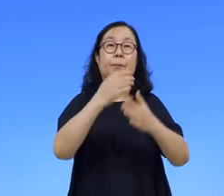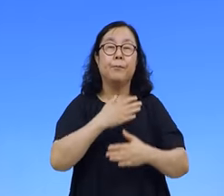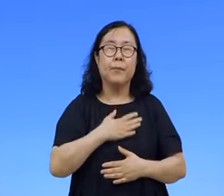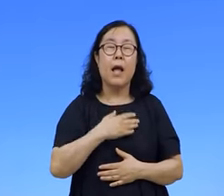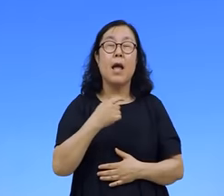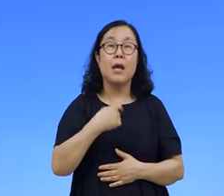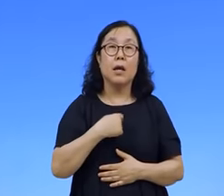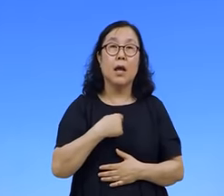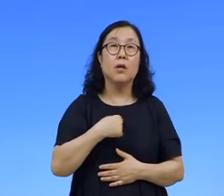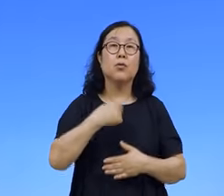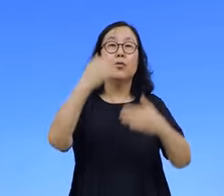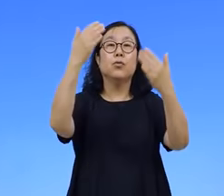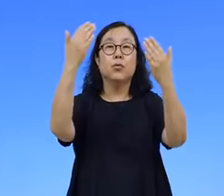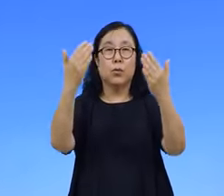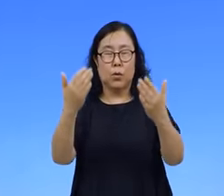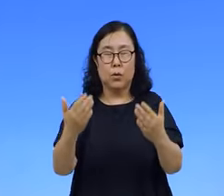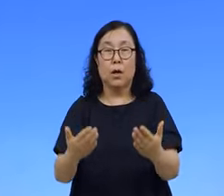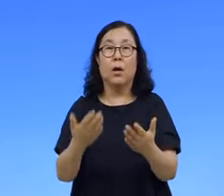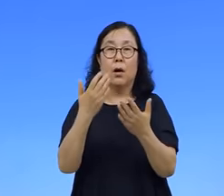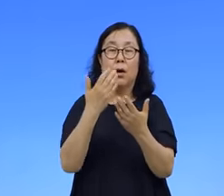주님 마음 내게 주소서.